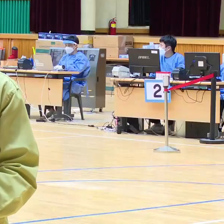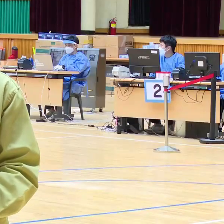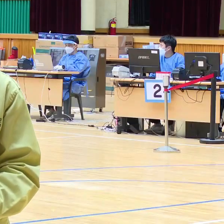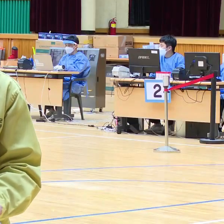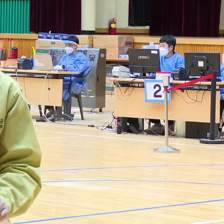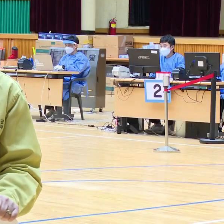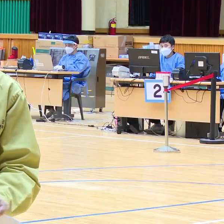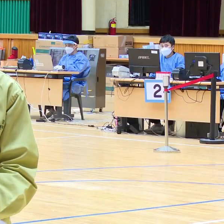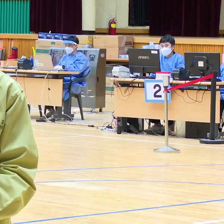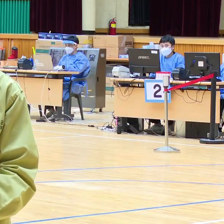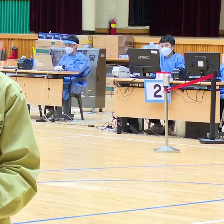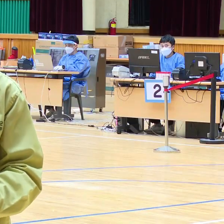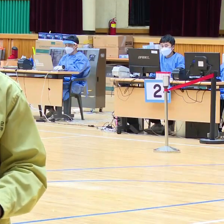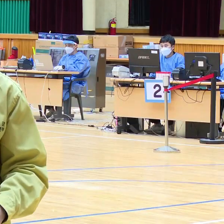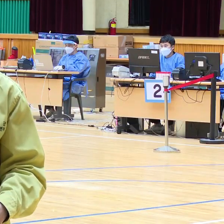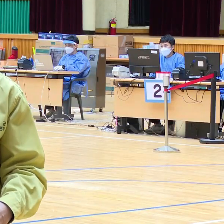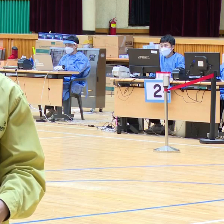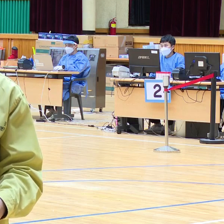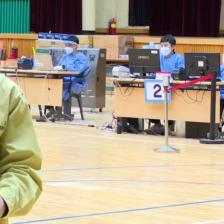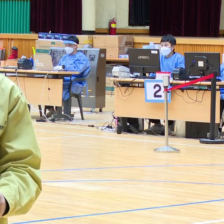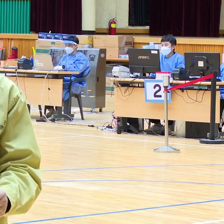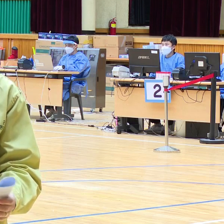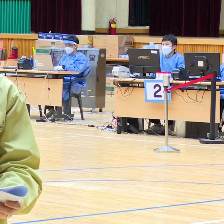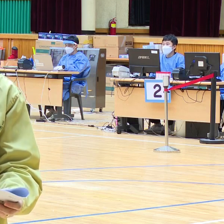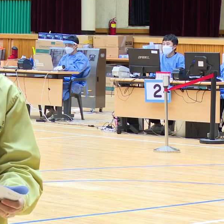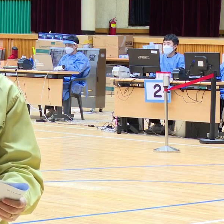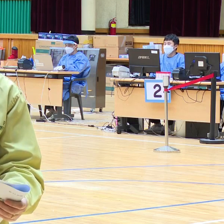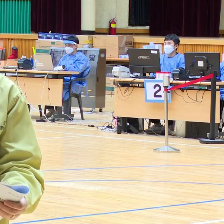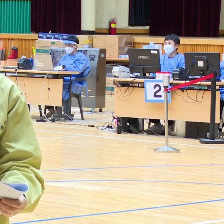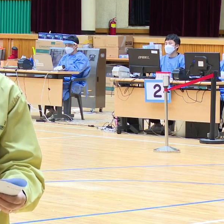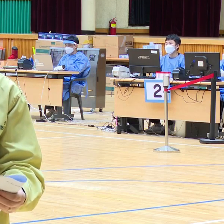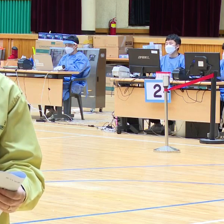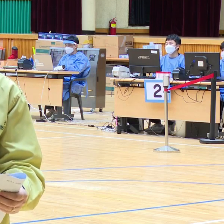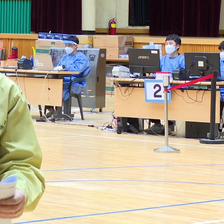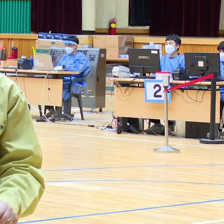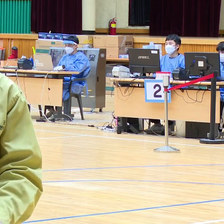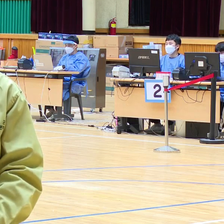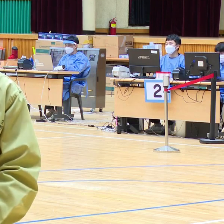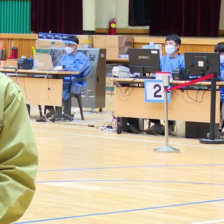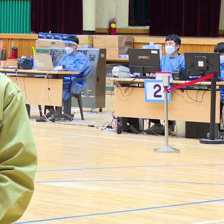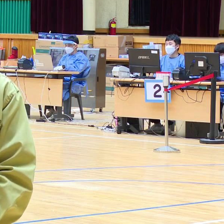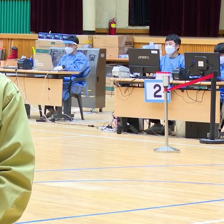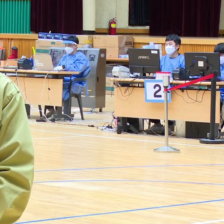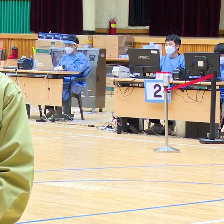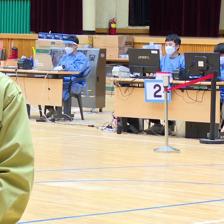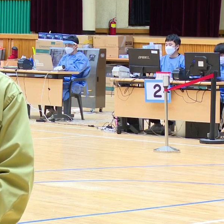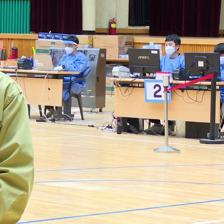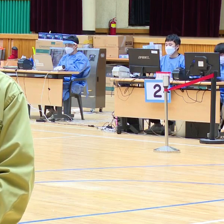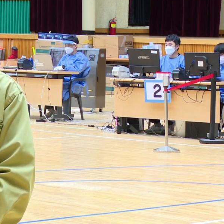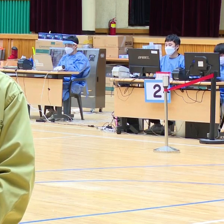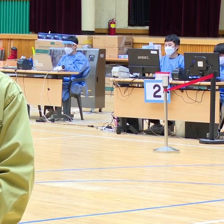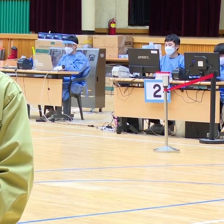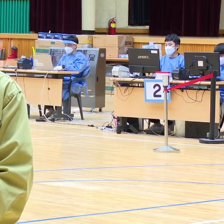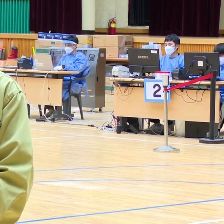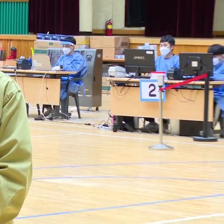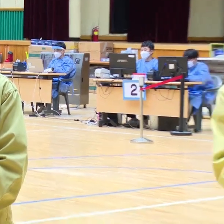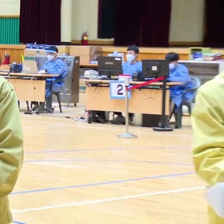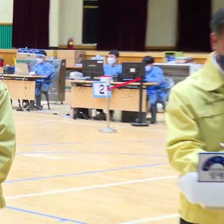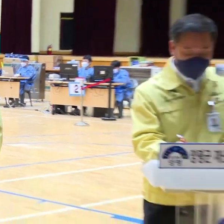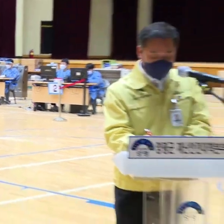정동민입니다. 예, 건강정보 김현우입니다. 아마 11월부터 이제 위드 코로나를 선언하면서 어느 정도